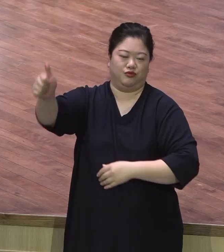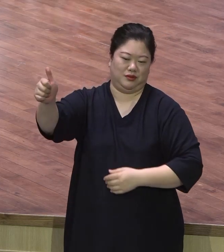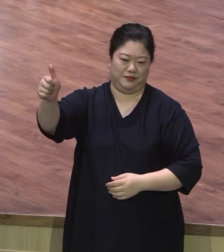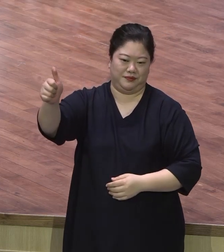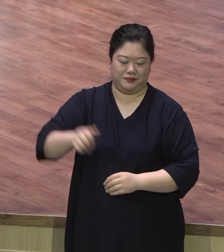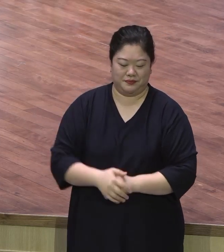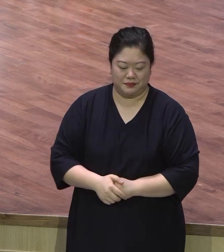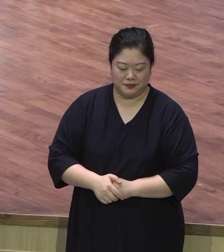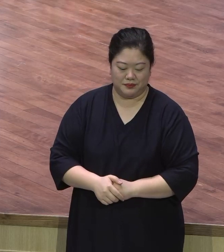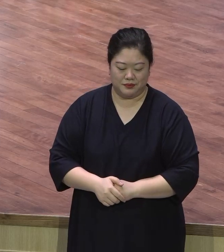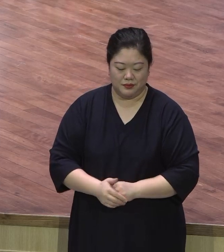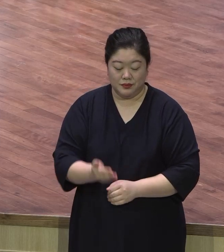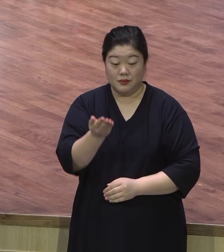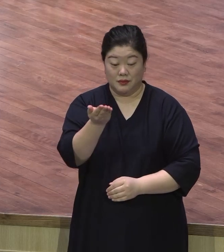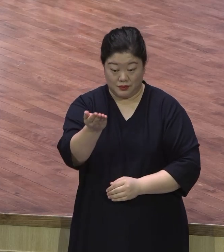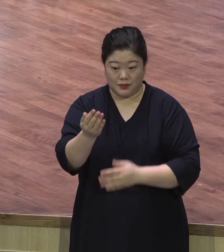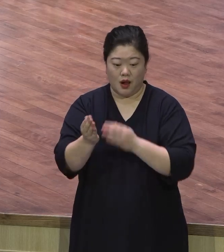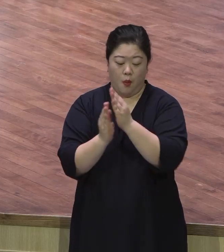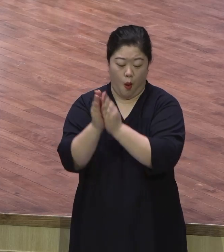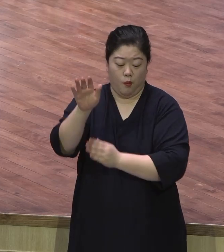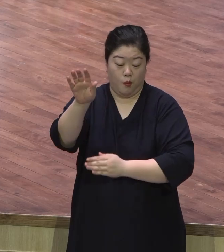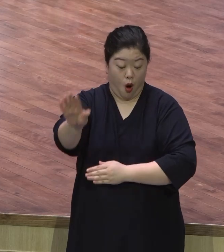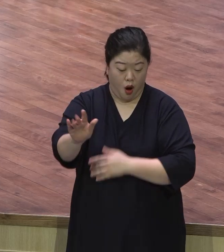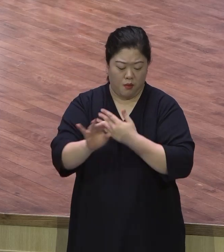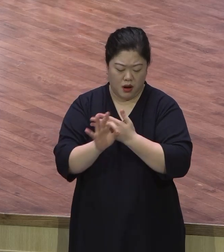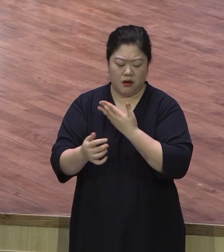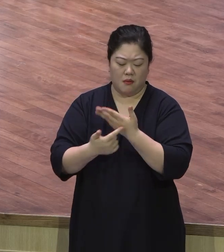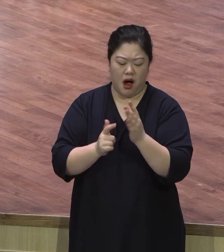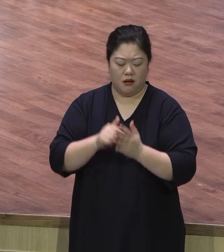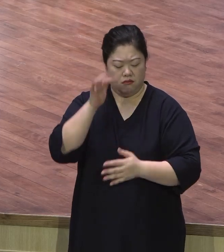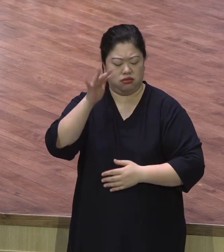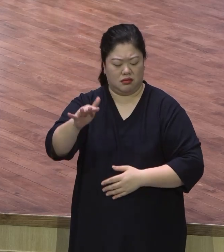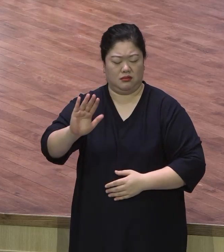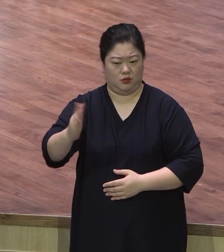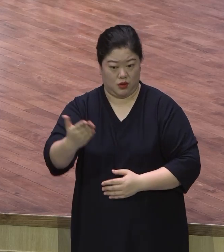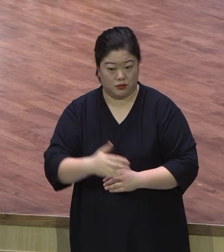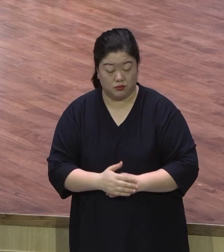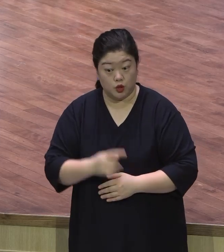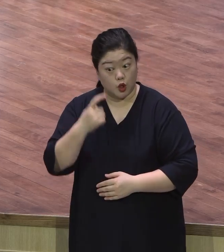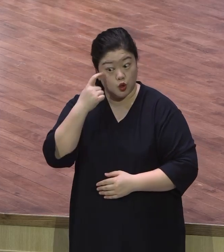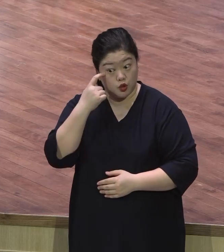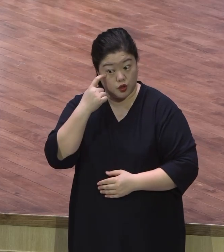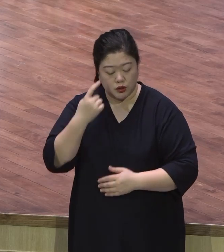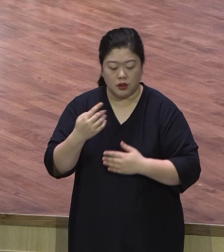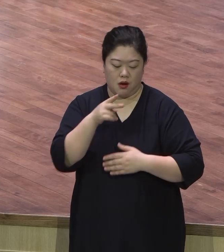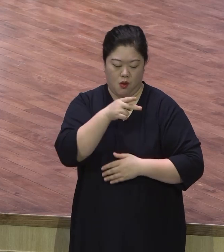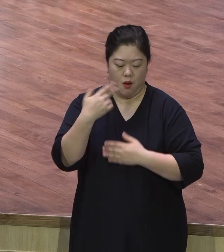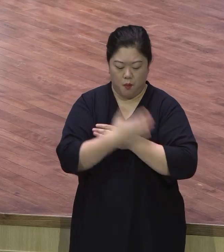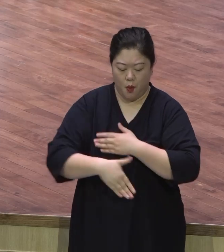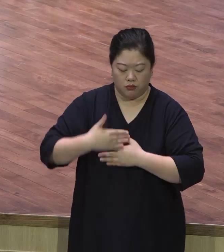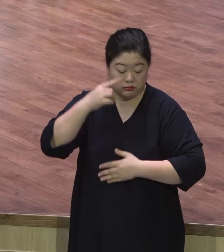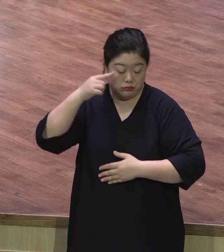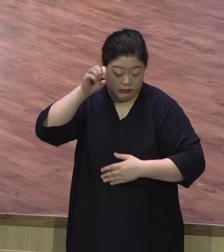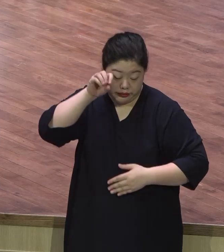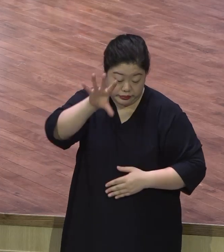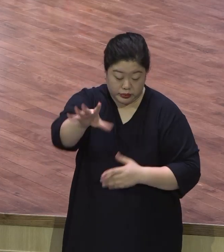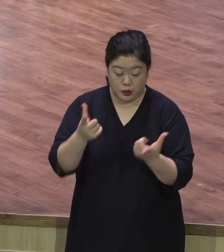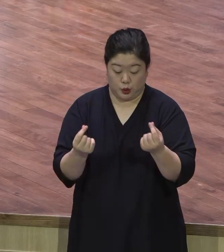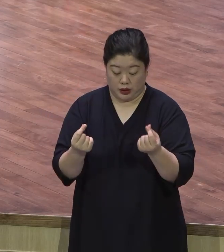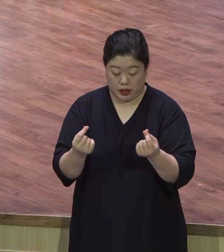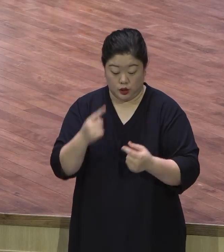너 보물이 있는 그곳에는 너 마음도 있느니라 눈은 몸의 등불이니 그러므로 너